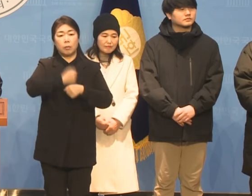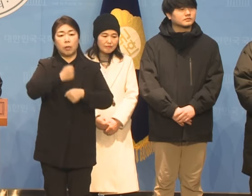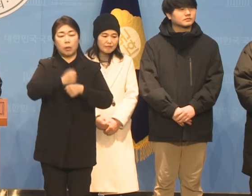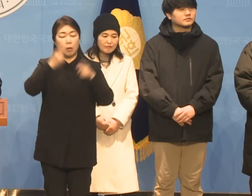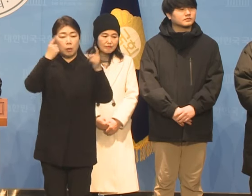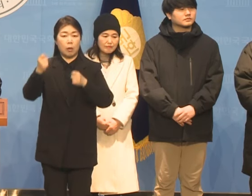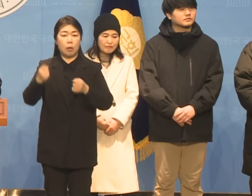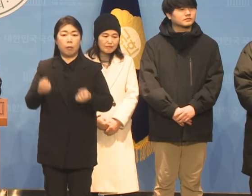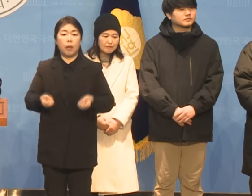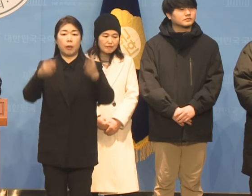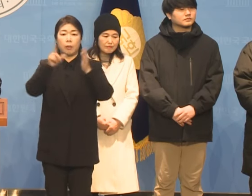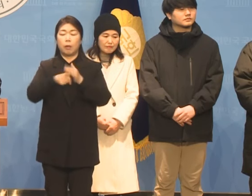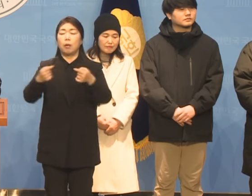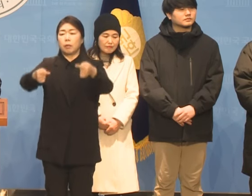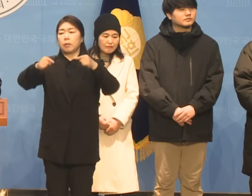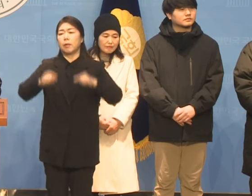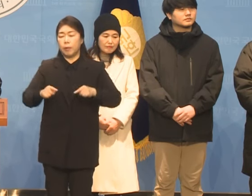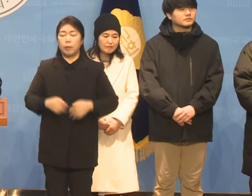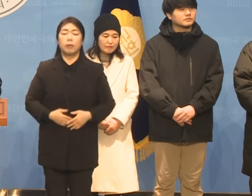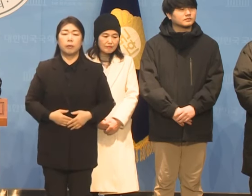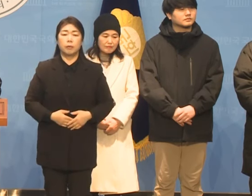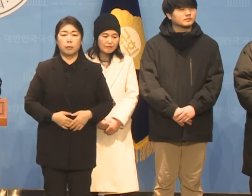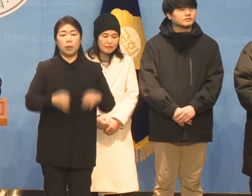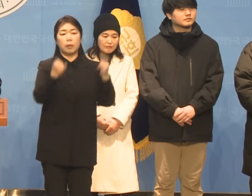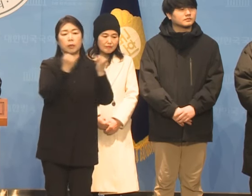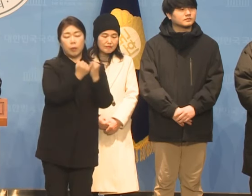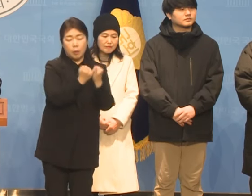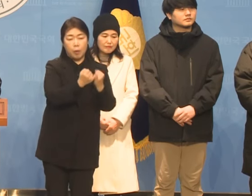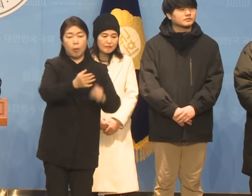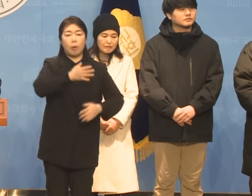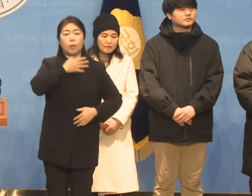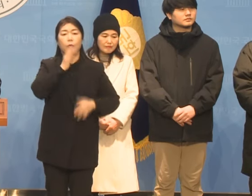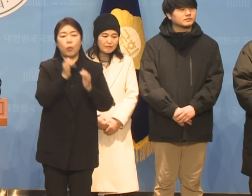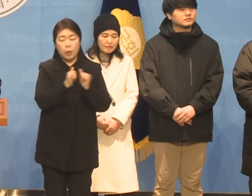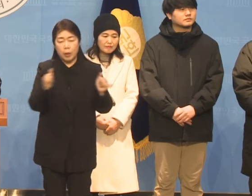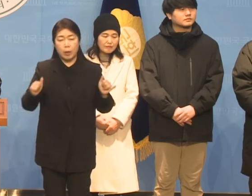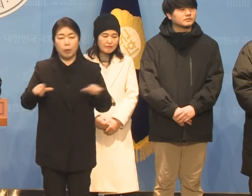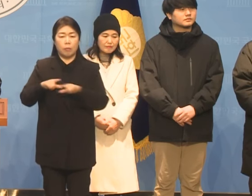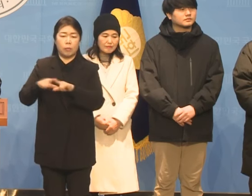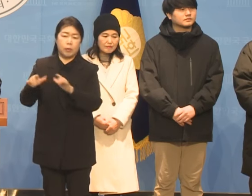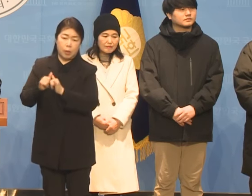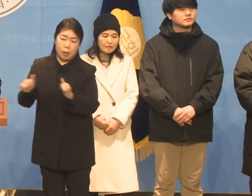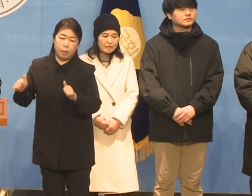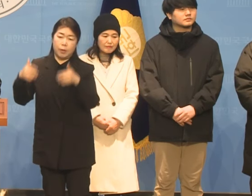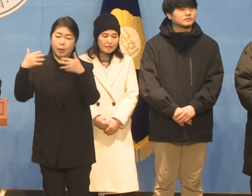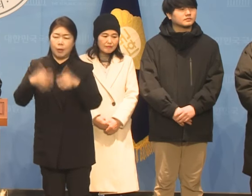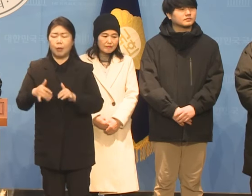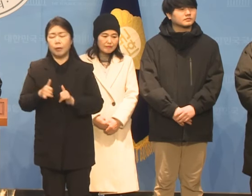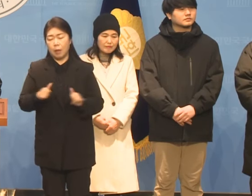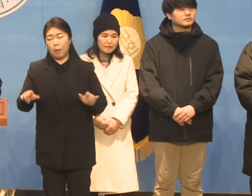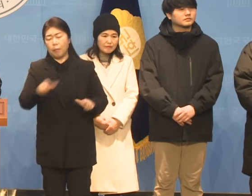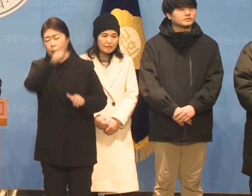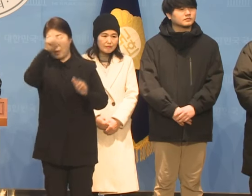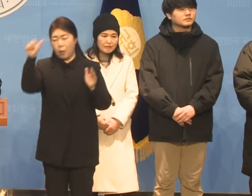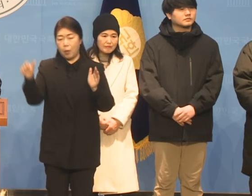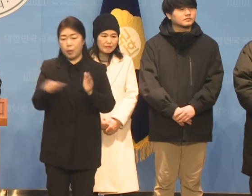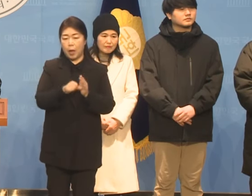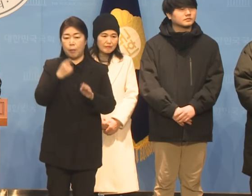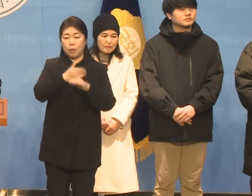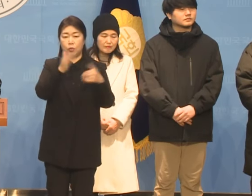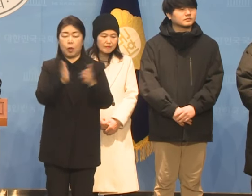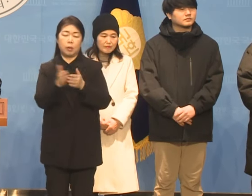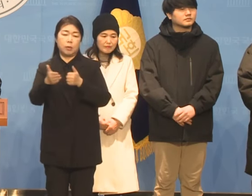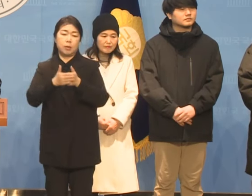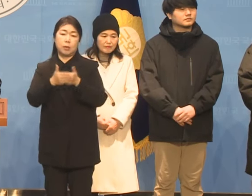기념회에 오셨습니다. 여성, 노인, 서민, 약자로 살아온 평생 민주당의